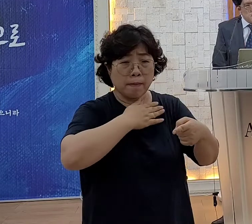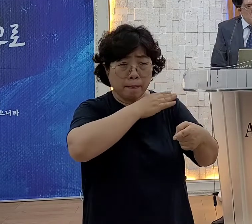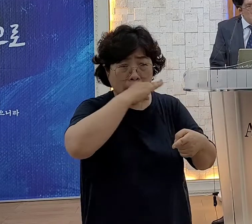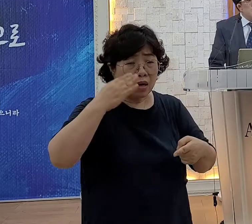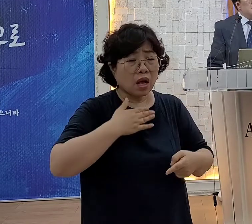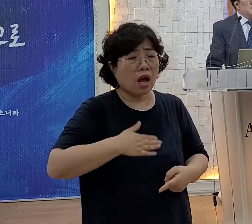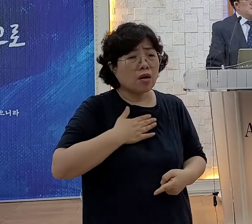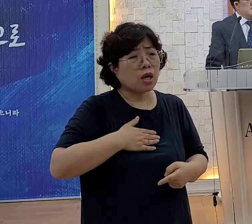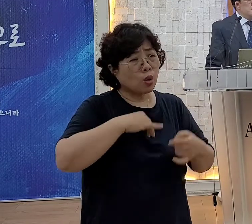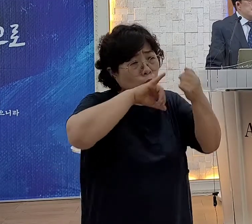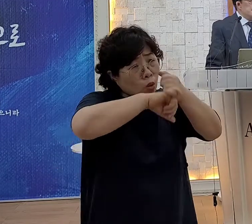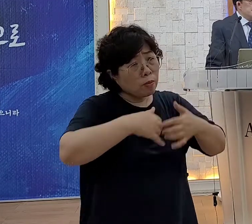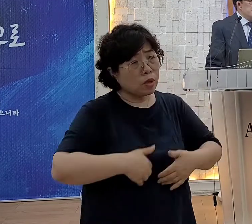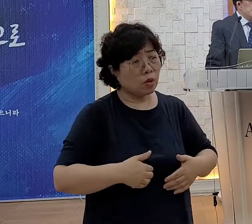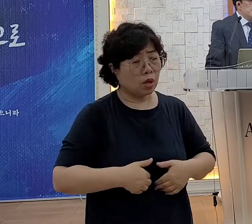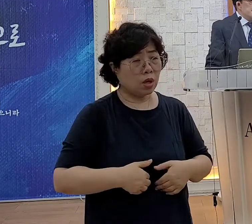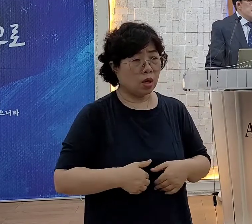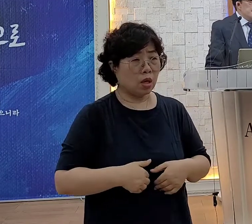처음에 잘못 가르쳤어요.